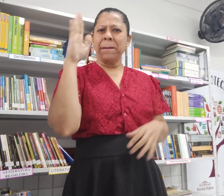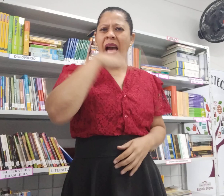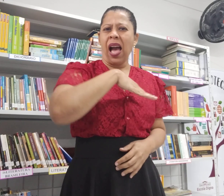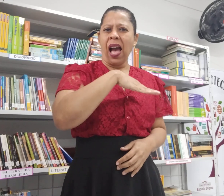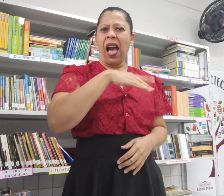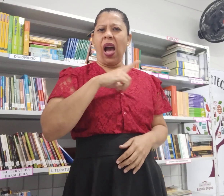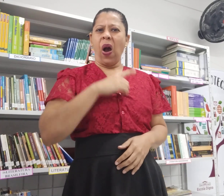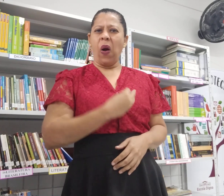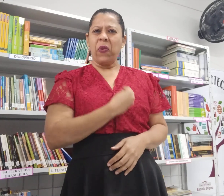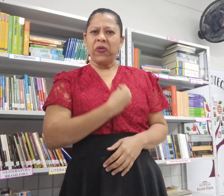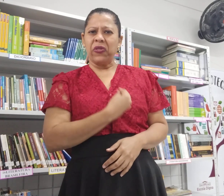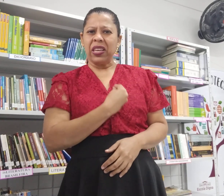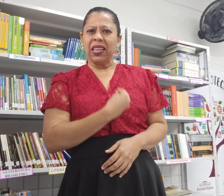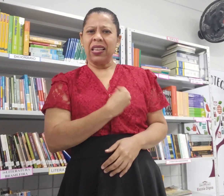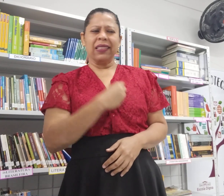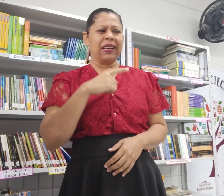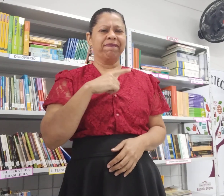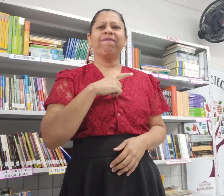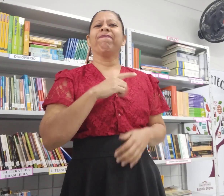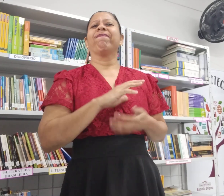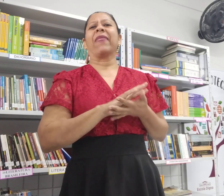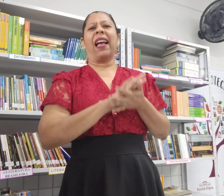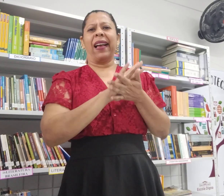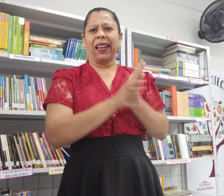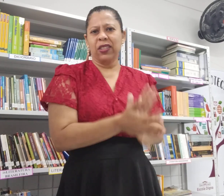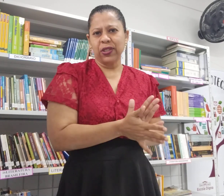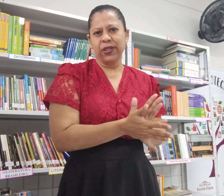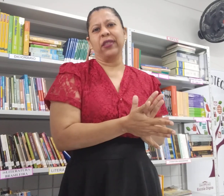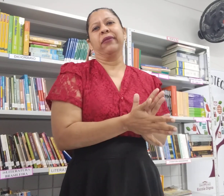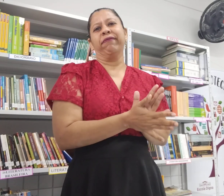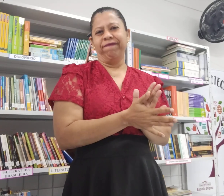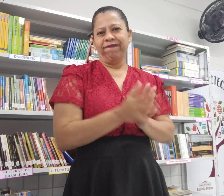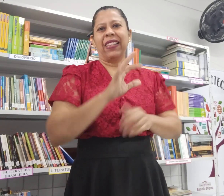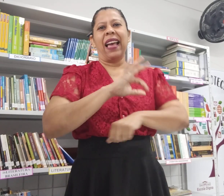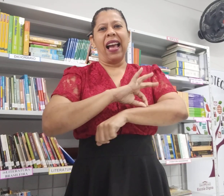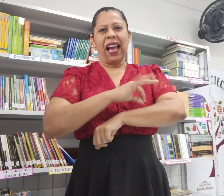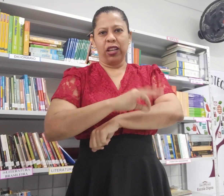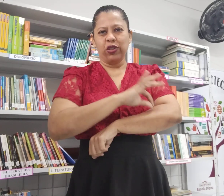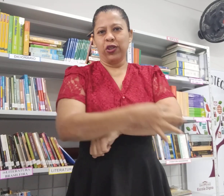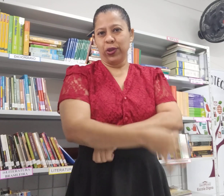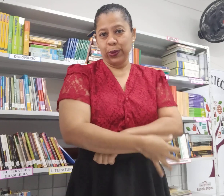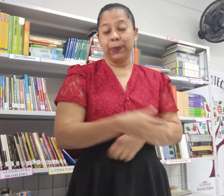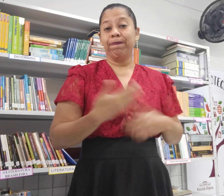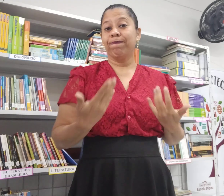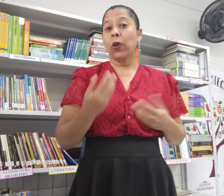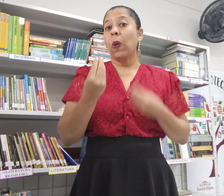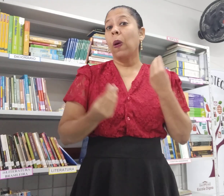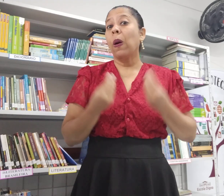amaldiçoadas e castigadas por conta disso. Então, a questão era resolvida de que